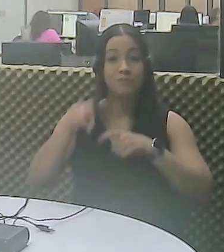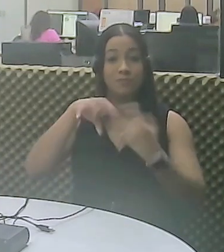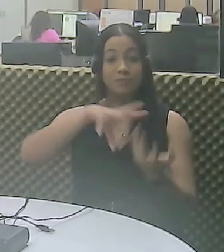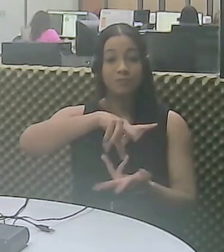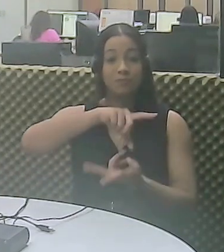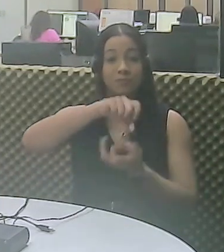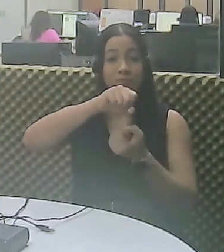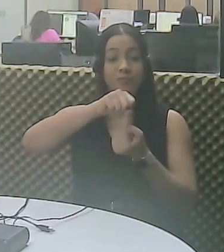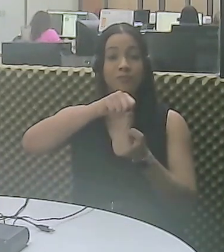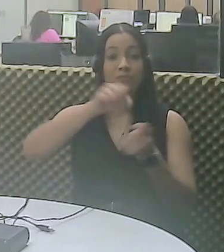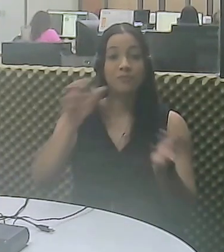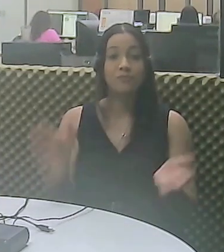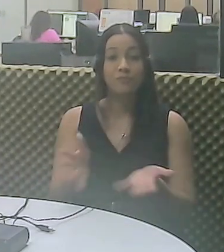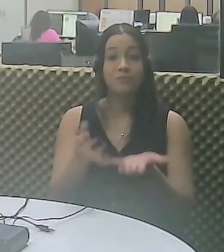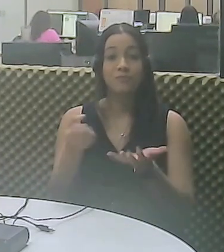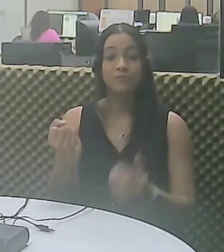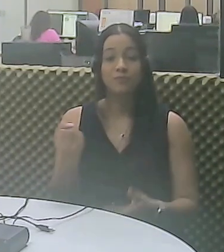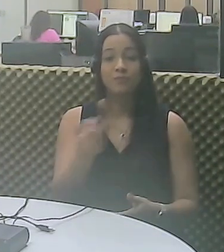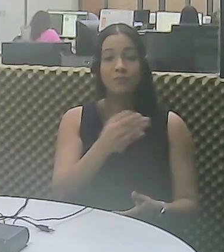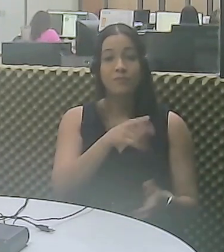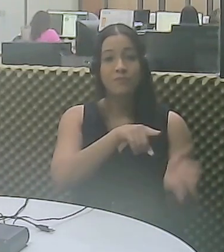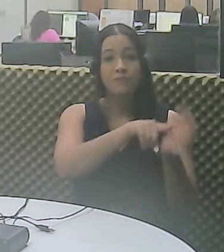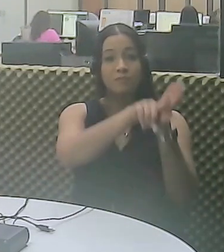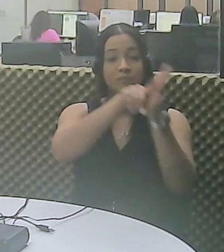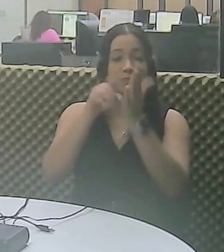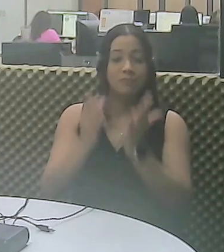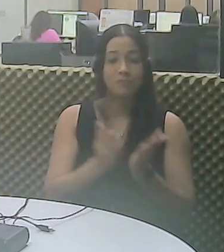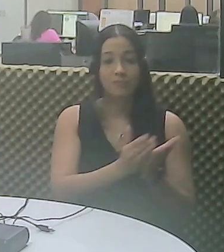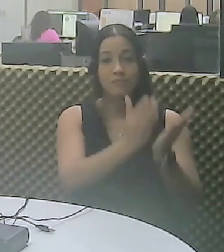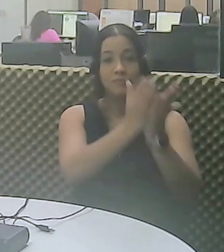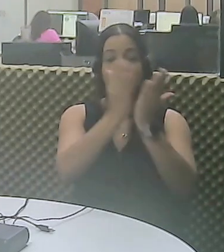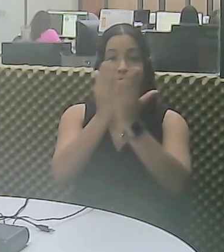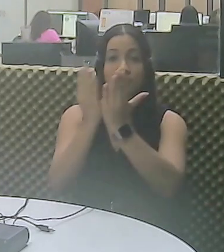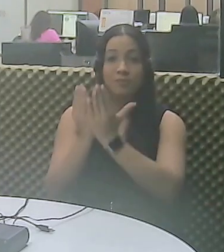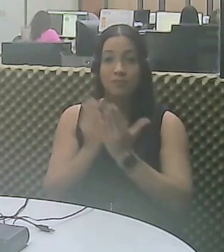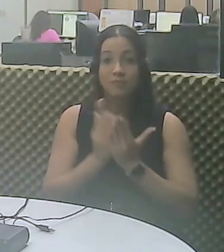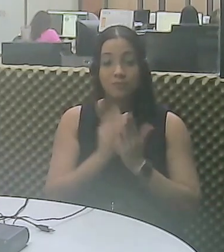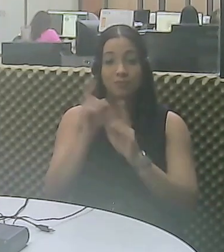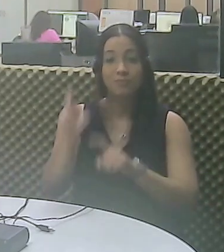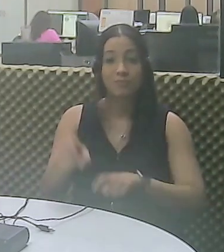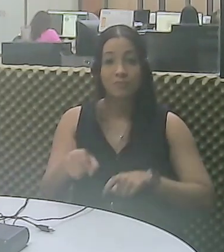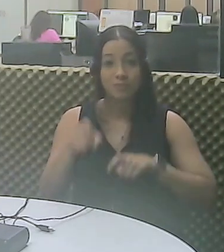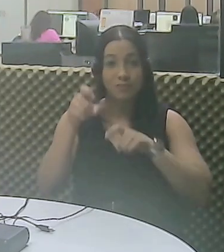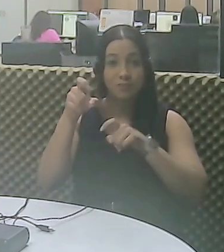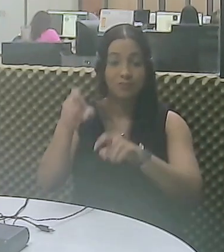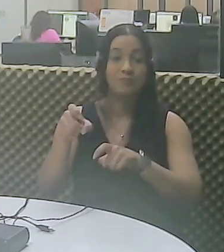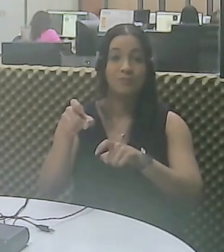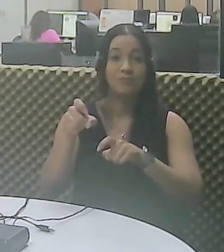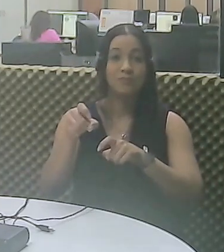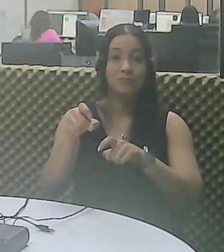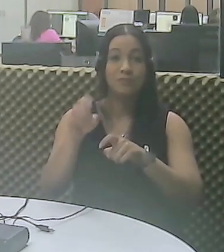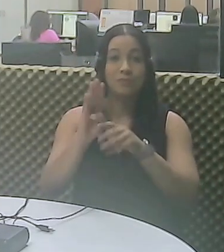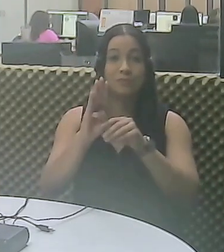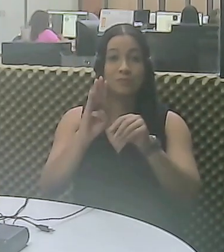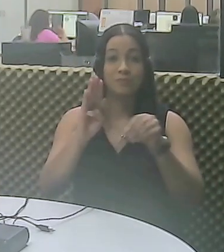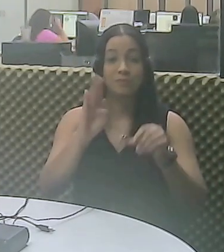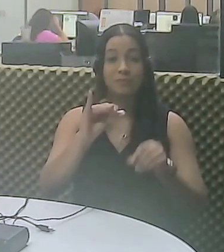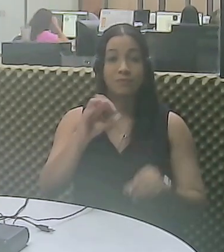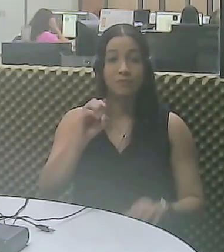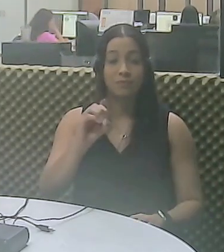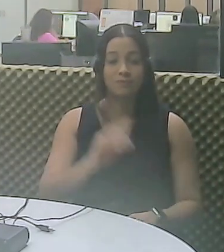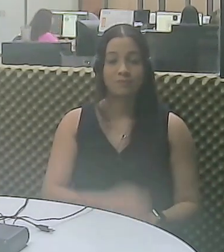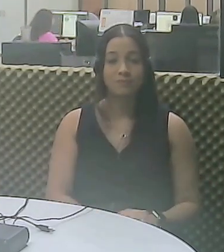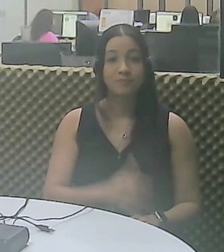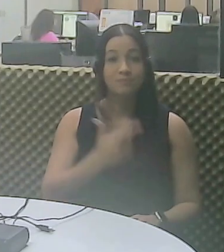e no incentivo das novas pesquisas para o aprimoramento da cadeia produtiva agrícola e dos bioinsumos.